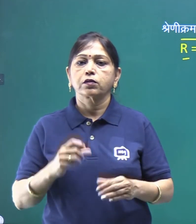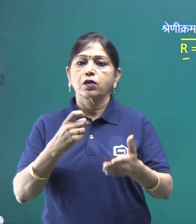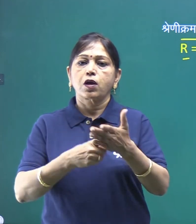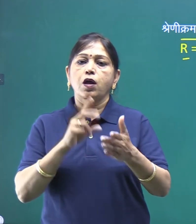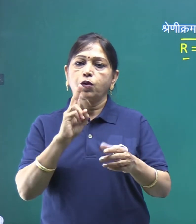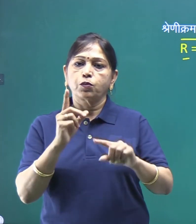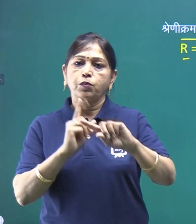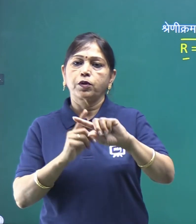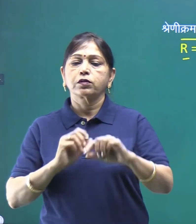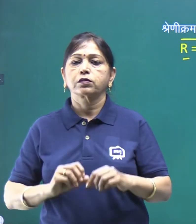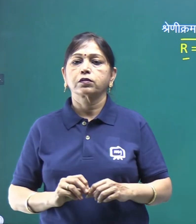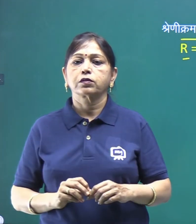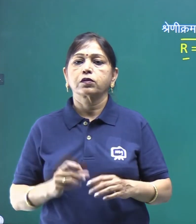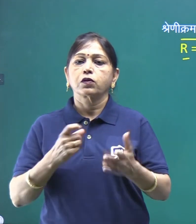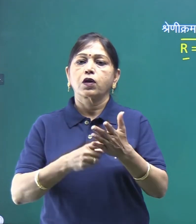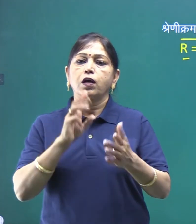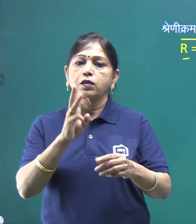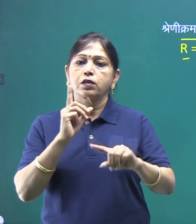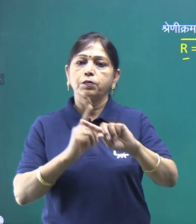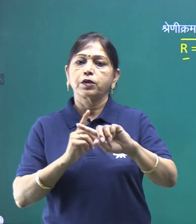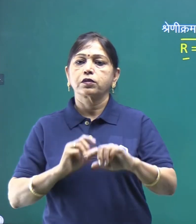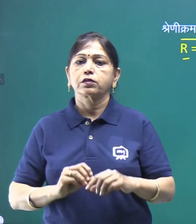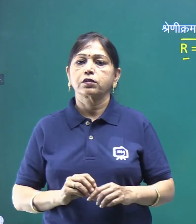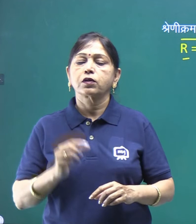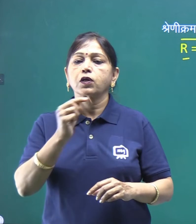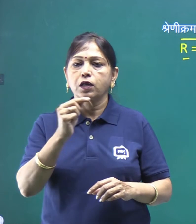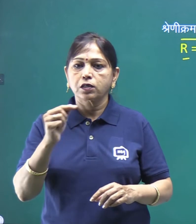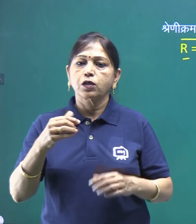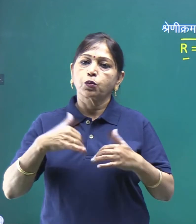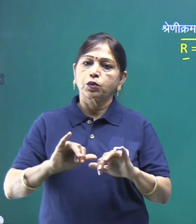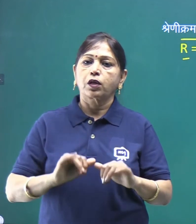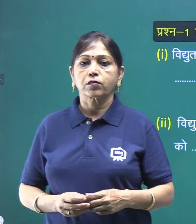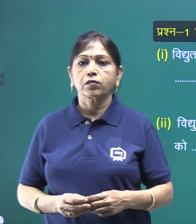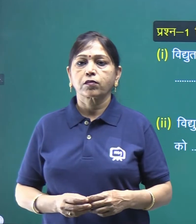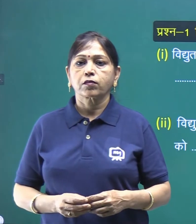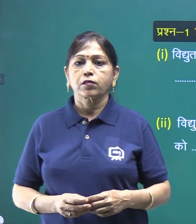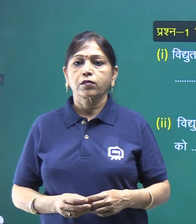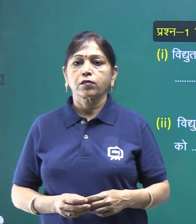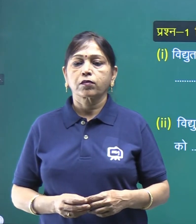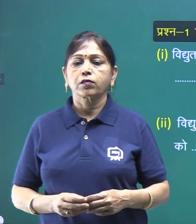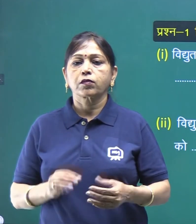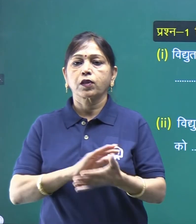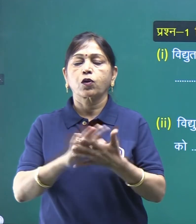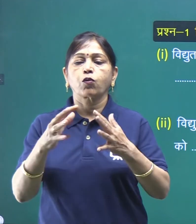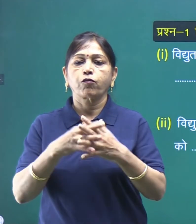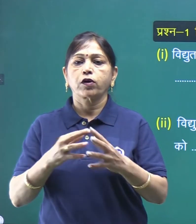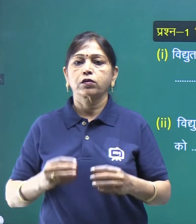R2 प्लस R3 प्लस डैश डैश होता है। गृह